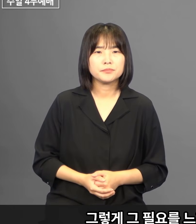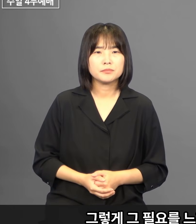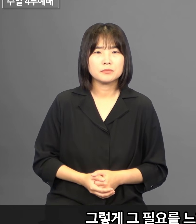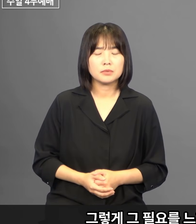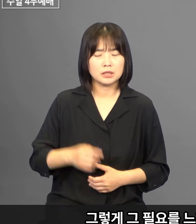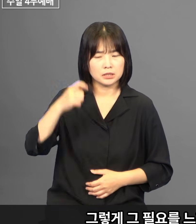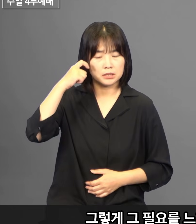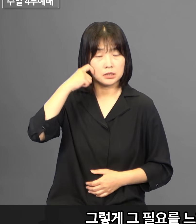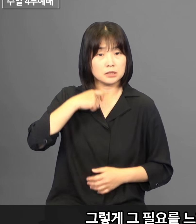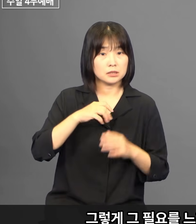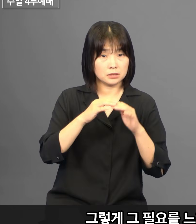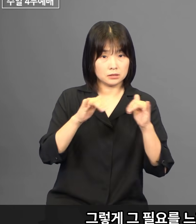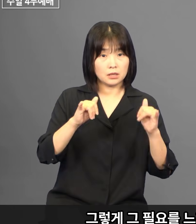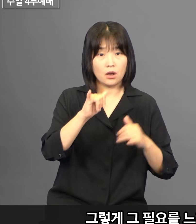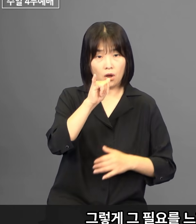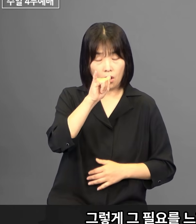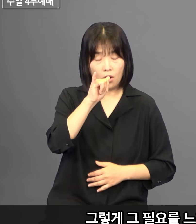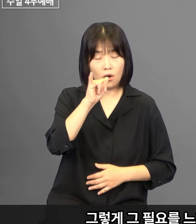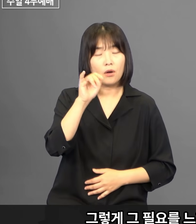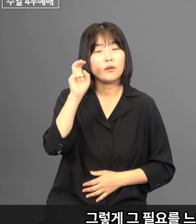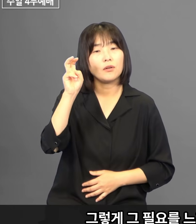느끼시는 분들이 있으실 거예요.